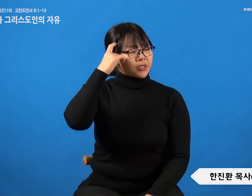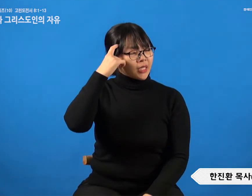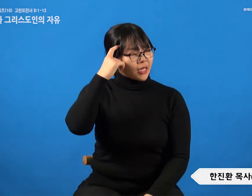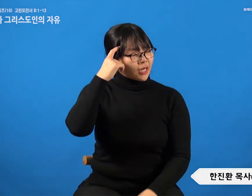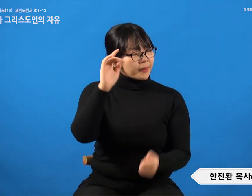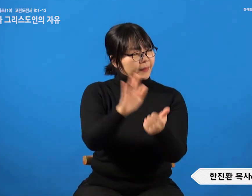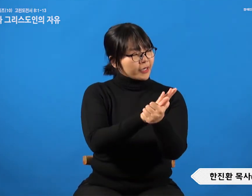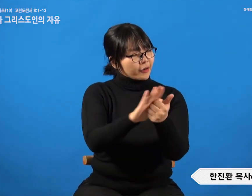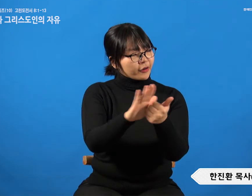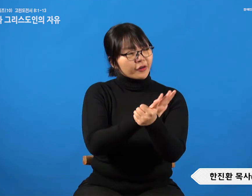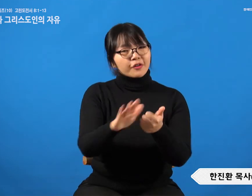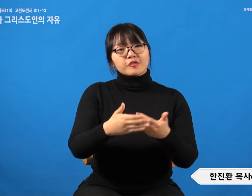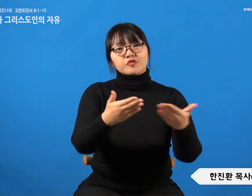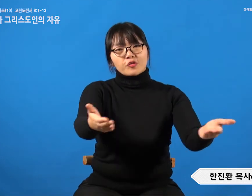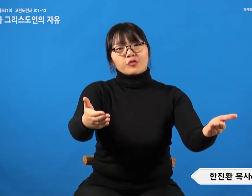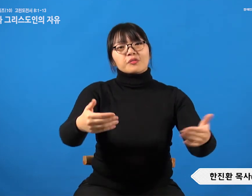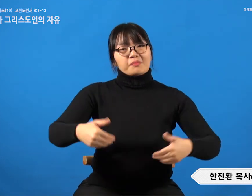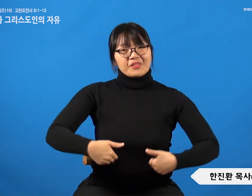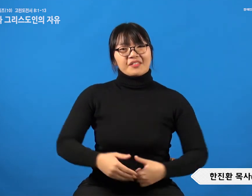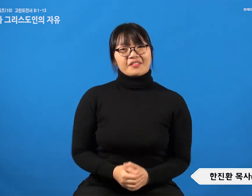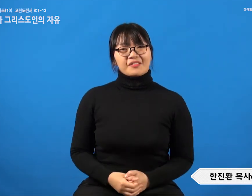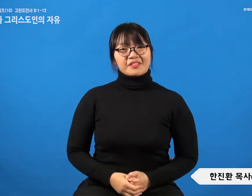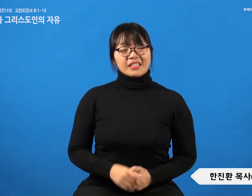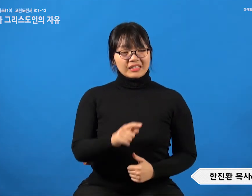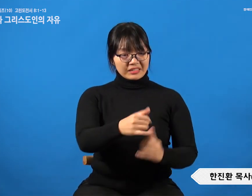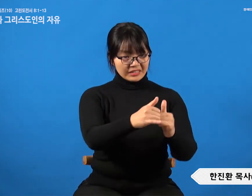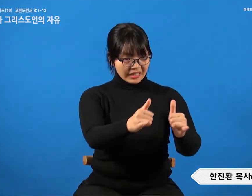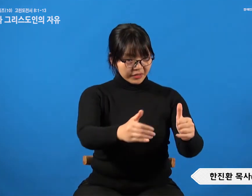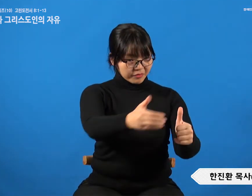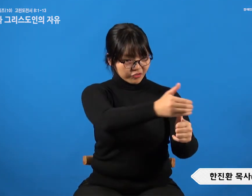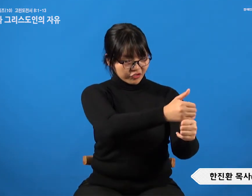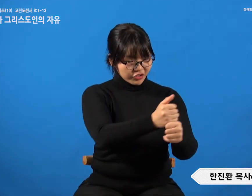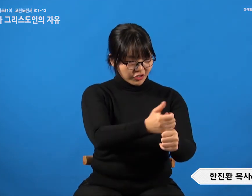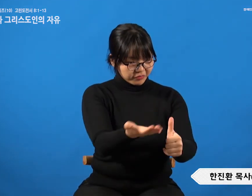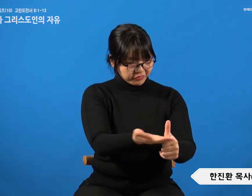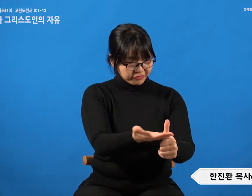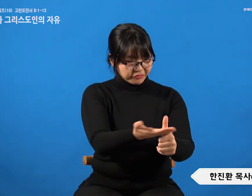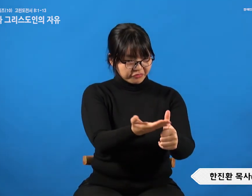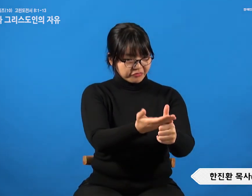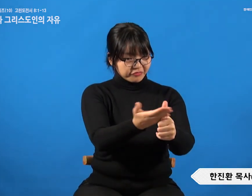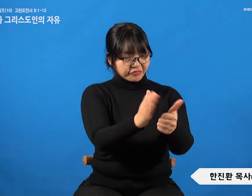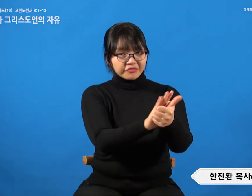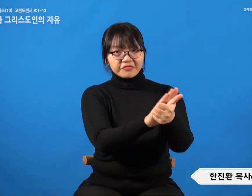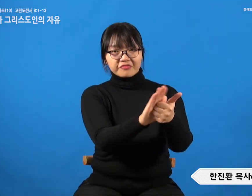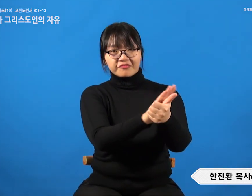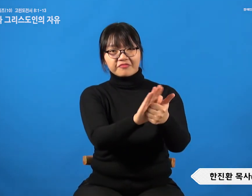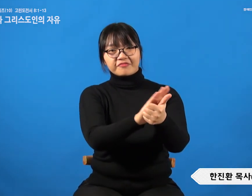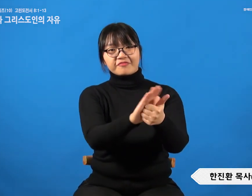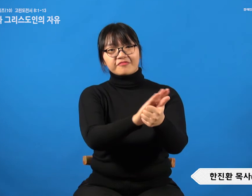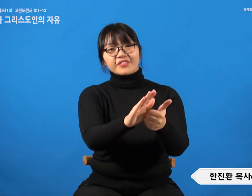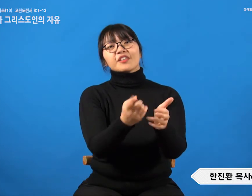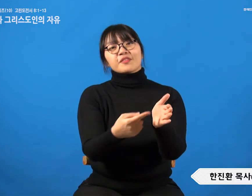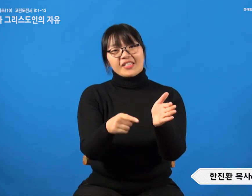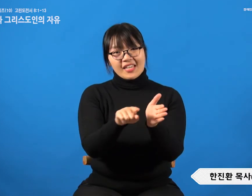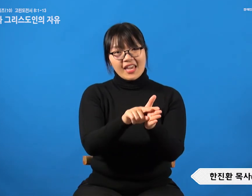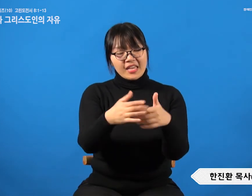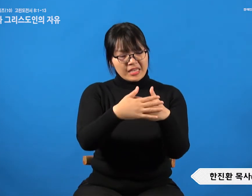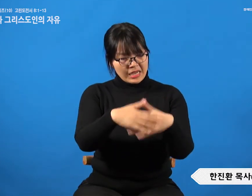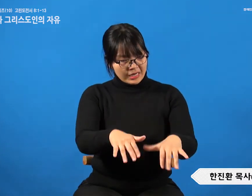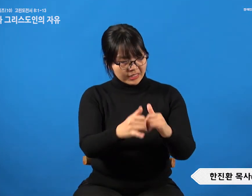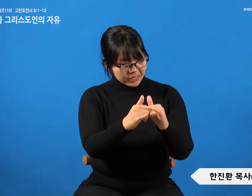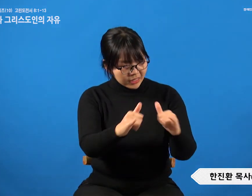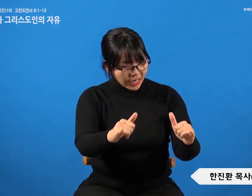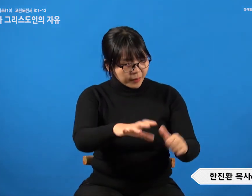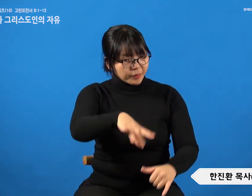먼저 배려해야 됩니다. 그 사람들 붙들어주기 위해서, 그 사람들 성장시키기 위해서 늘